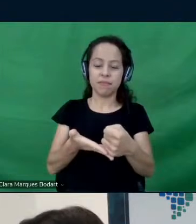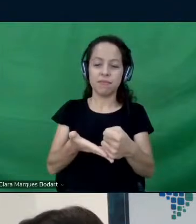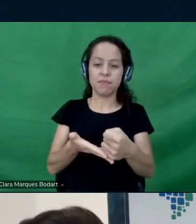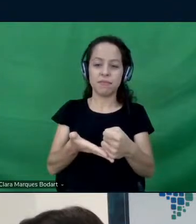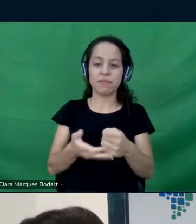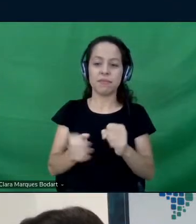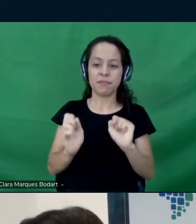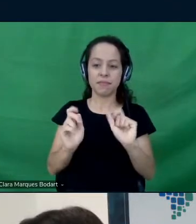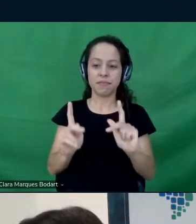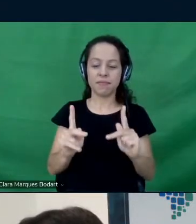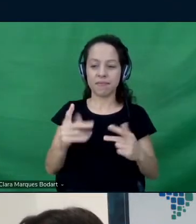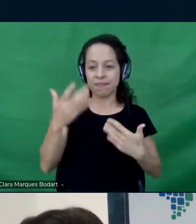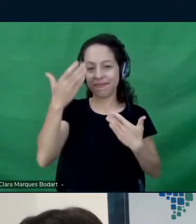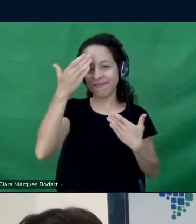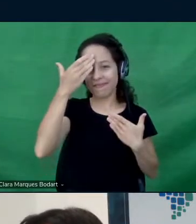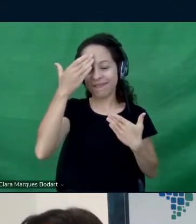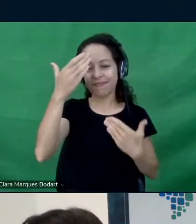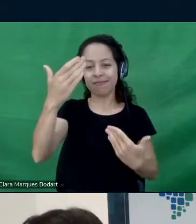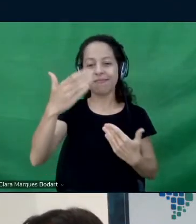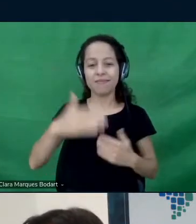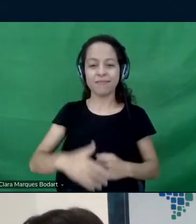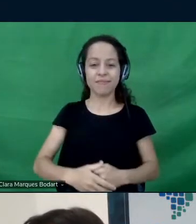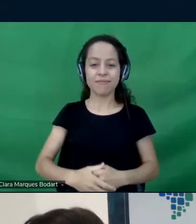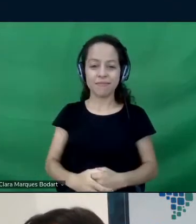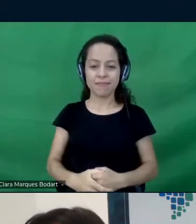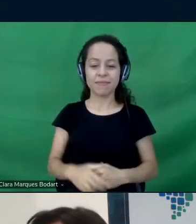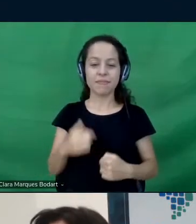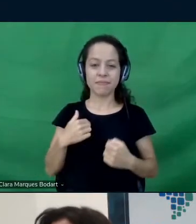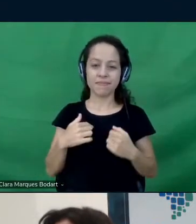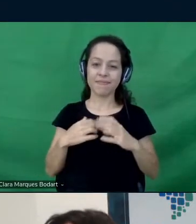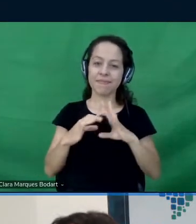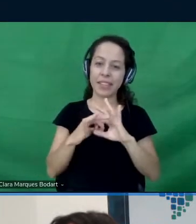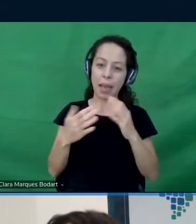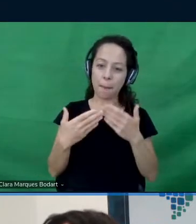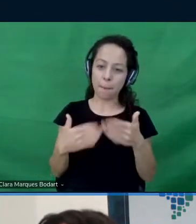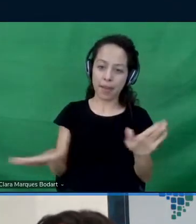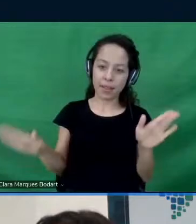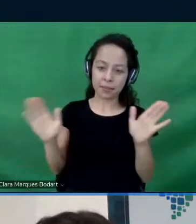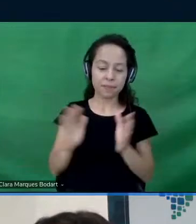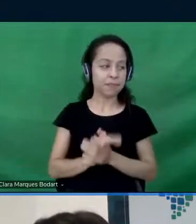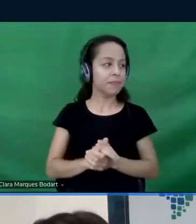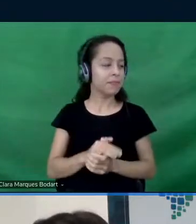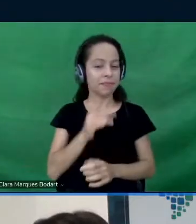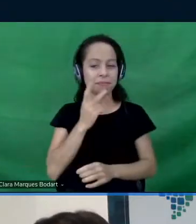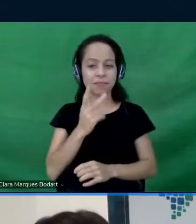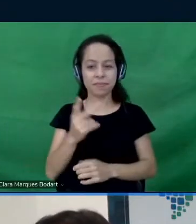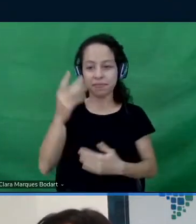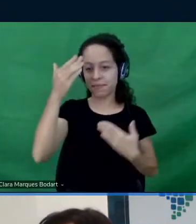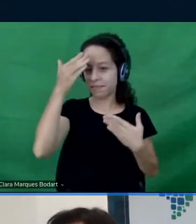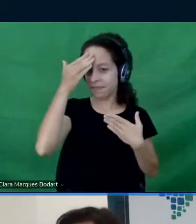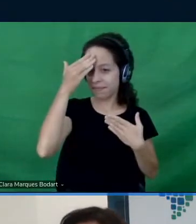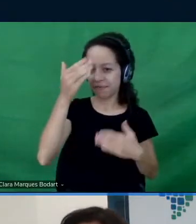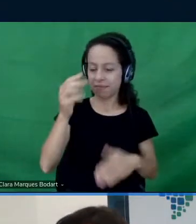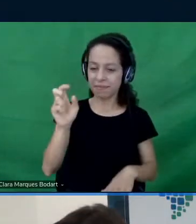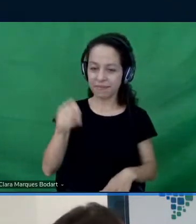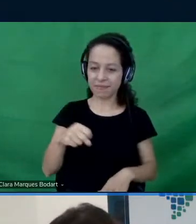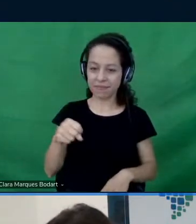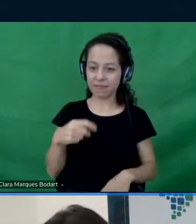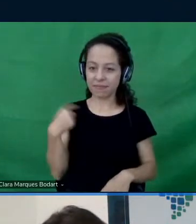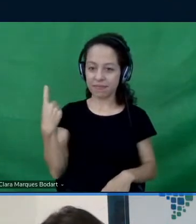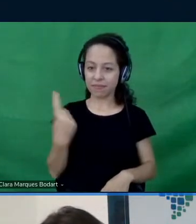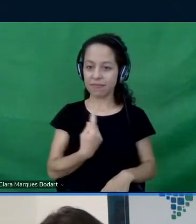dar. Obrigada e fico à disposição. Professora Mônica, muito obrigada, assim,